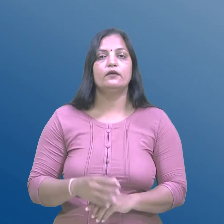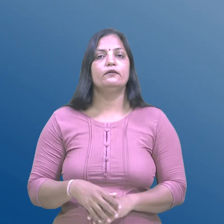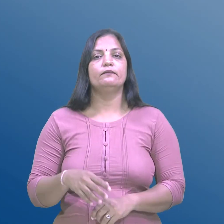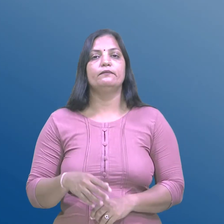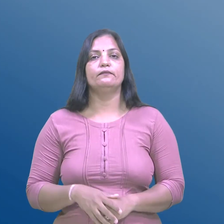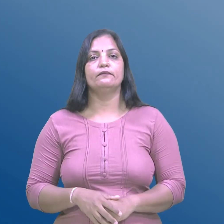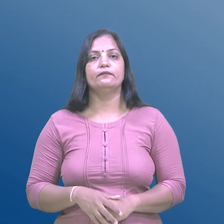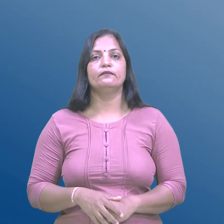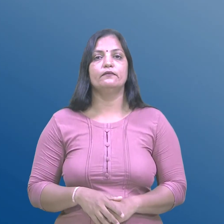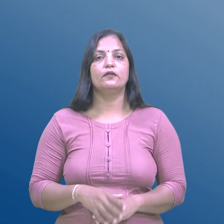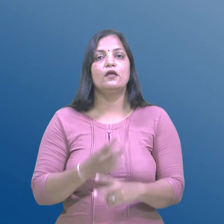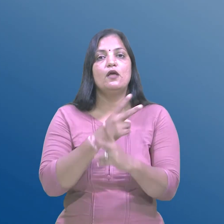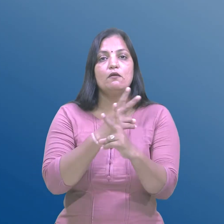બહુવિધ પ્રકારની ઘરેલું,